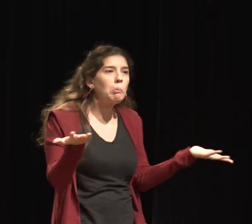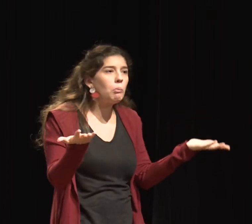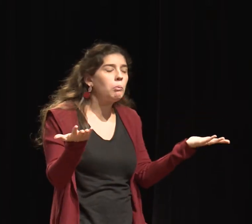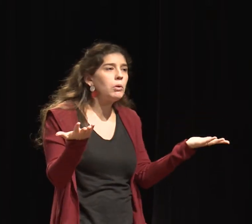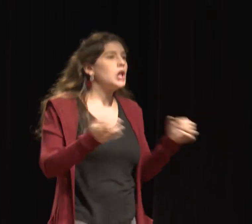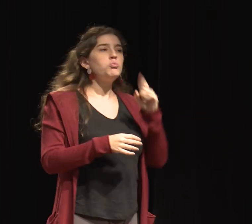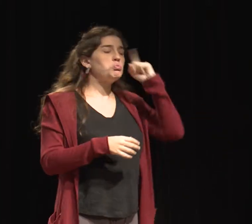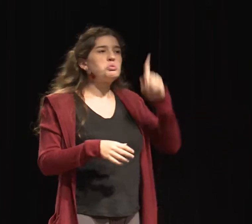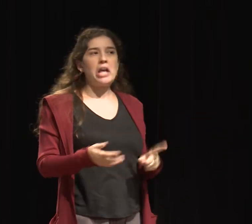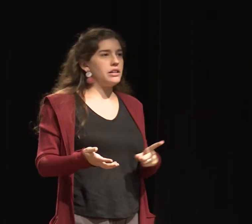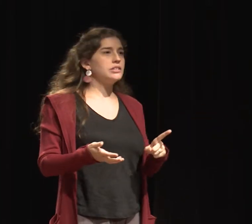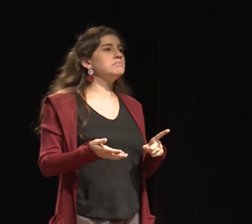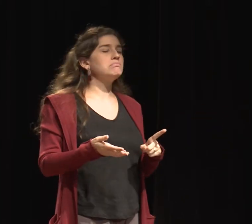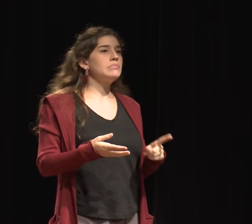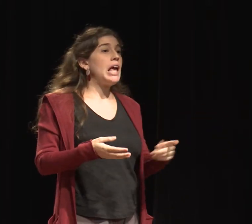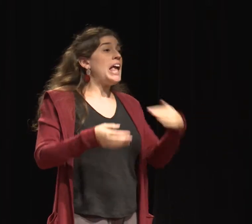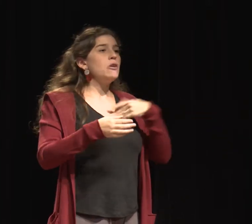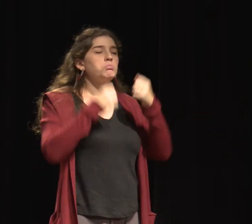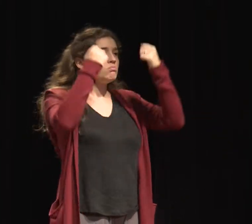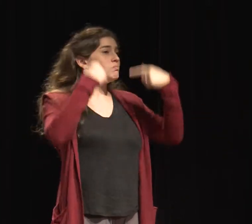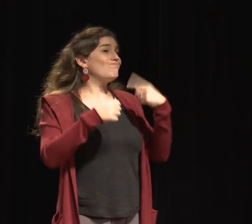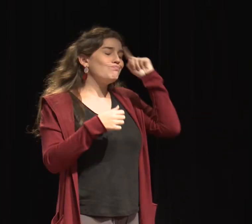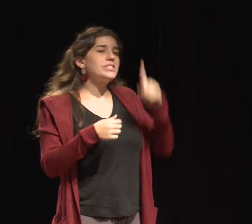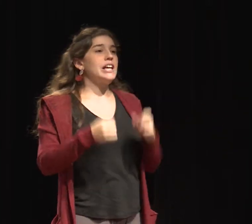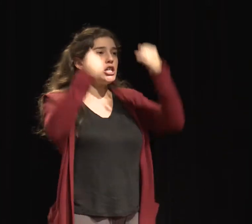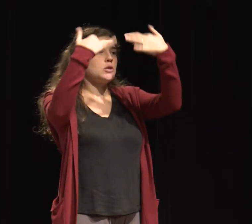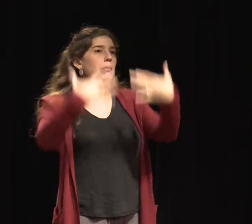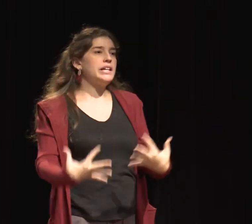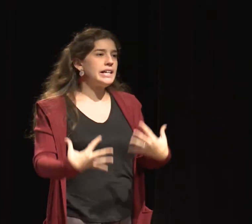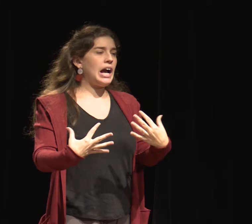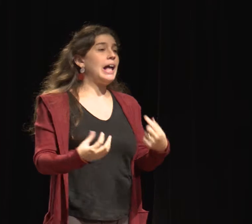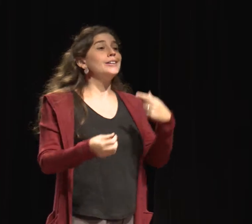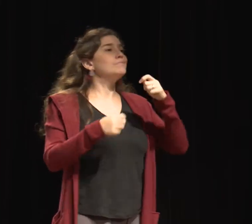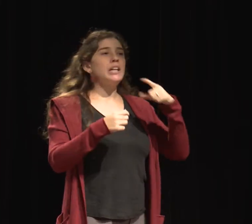Pergunta fim, de... Eu não sei. Eu não sei explicar.